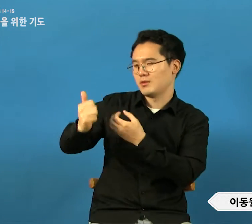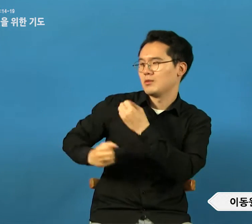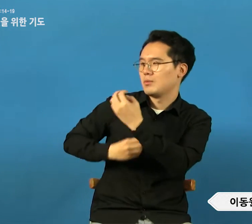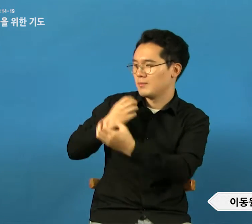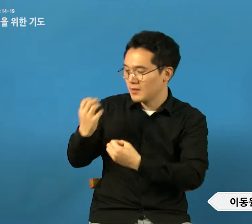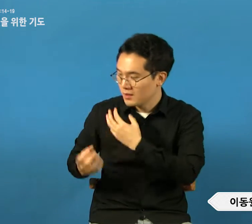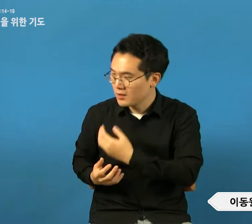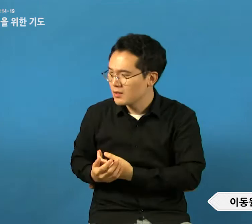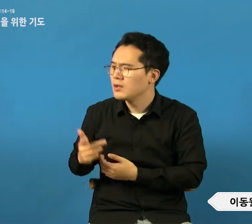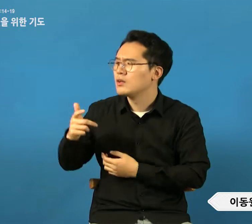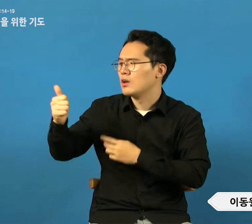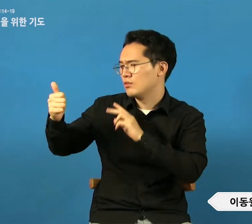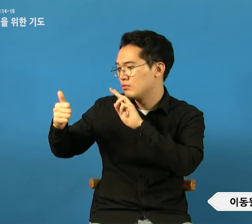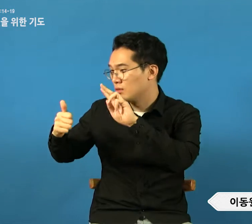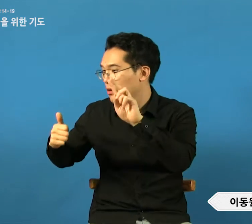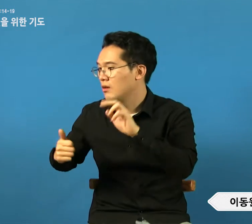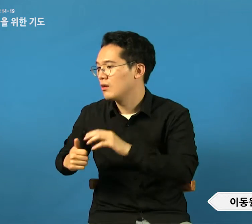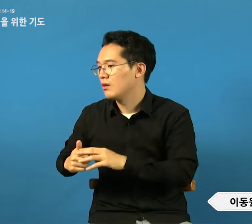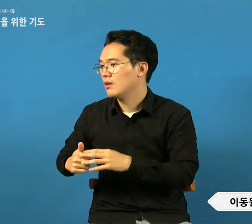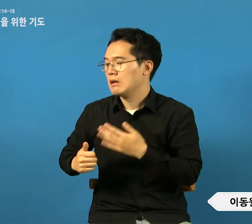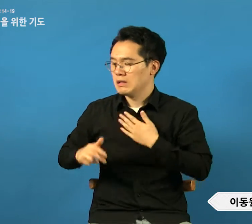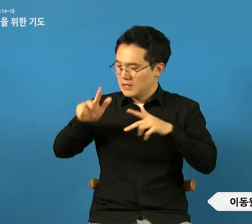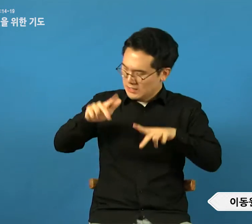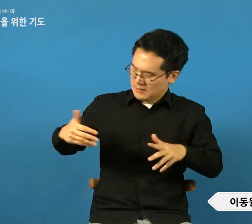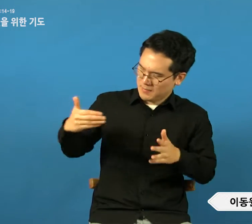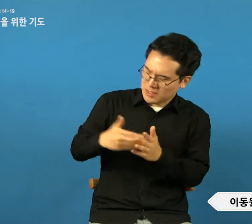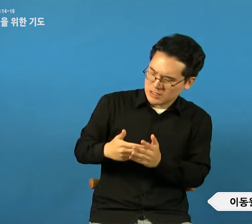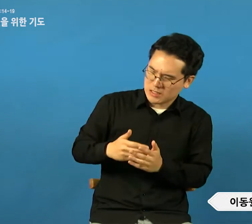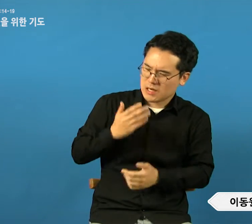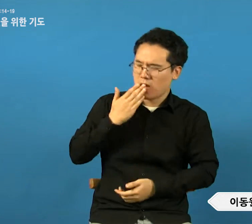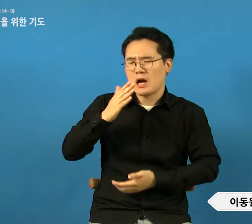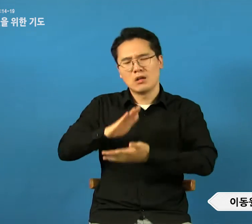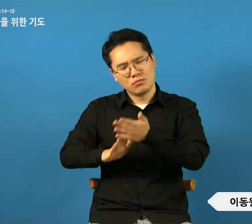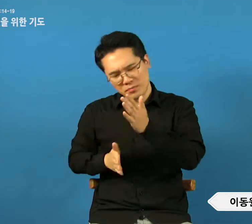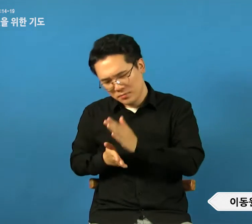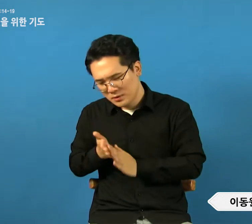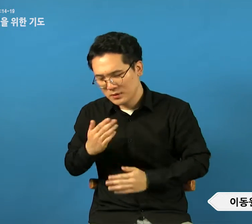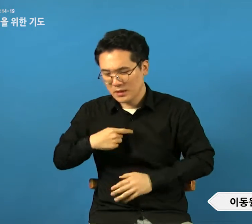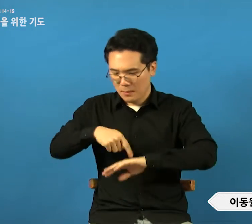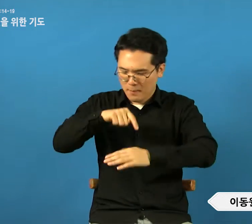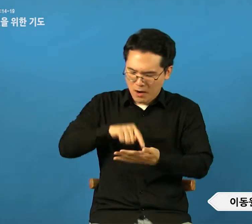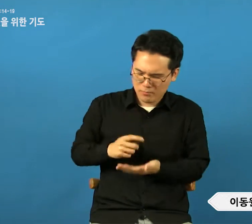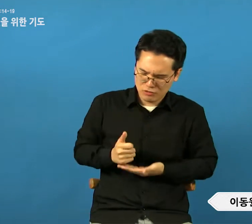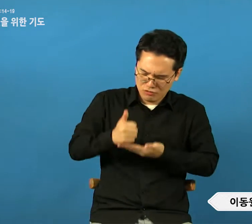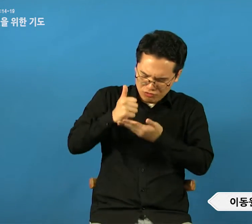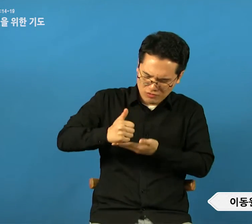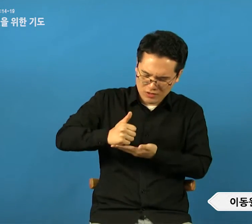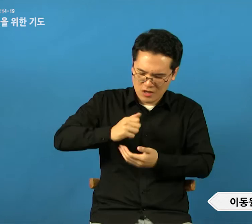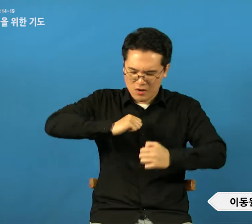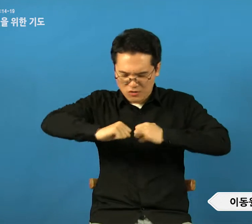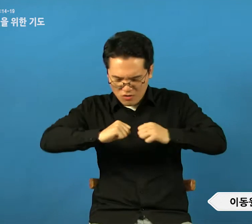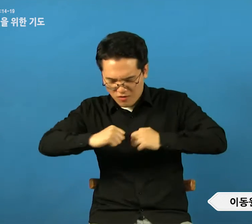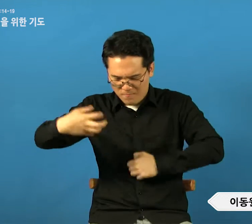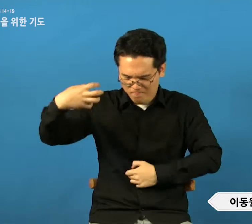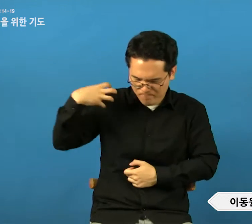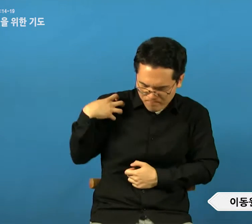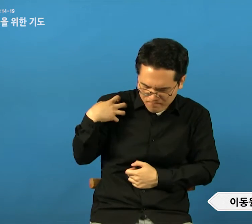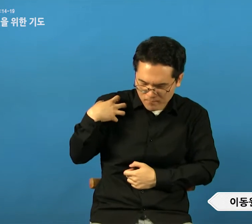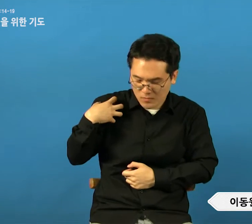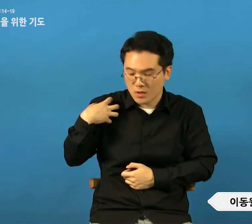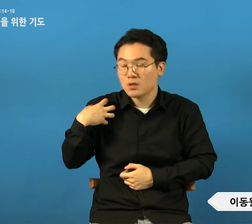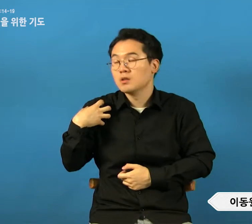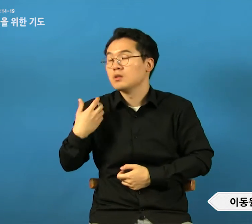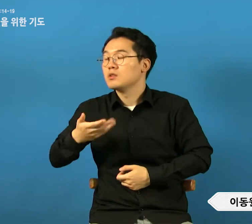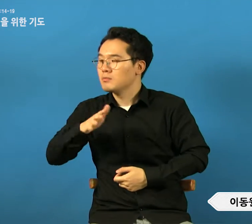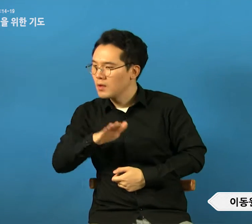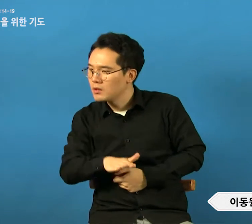주여, 지금까지 제가 할 수 없는 제 마음의 주인 역할을 하려고 노력해 왔습니다. 그러나 오늘부터 제